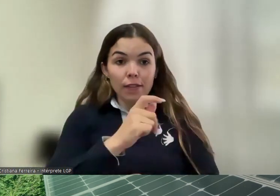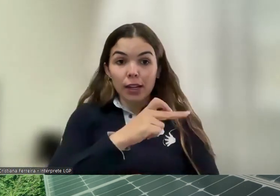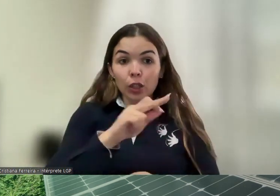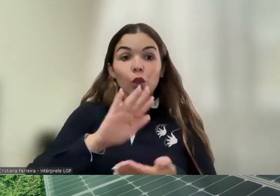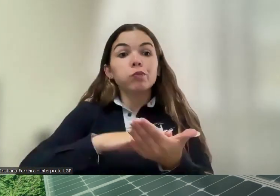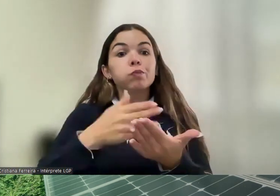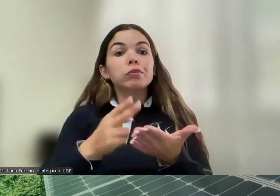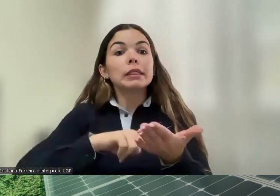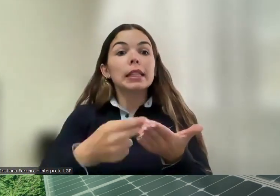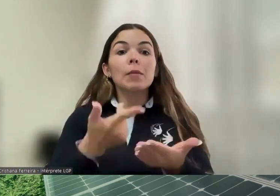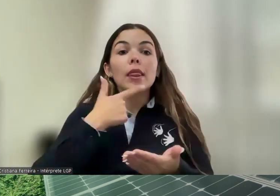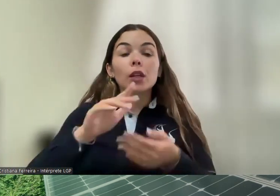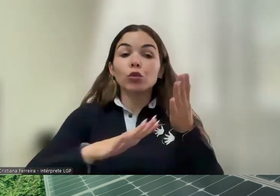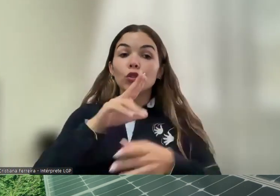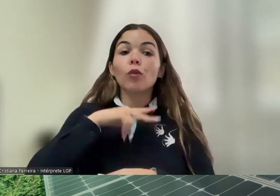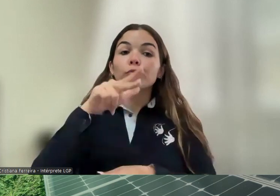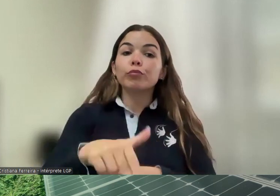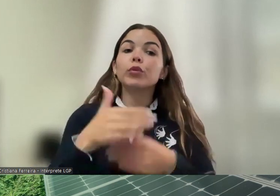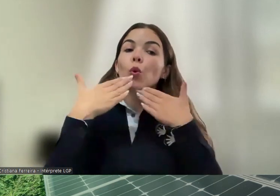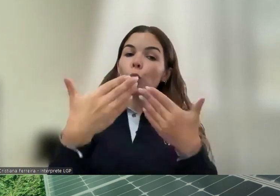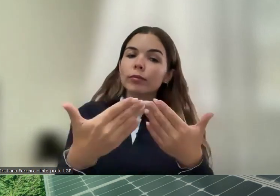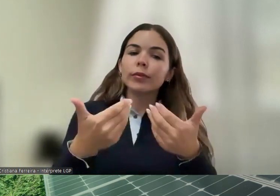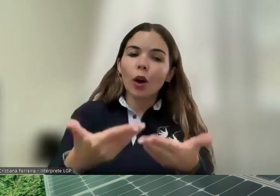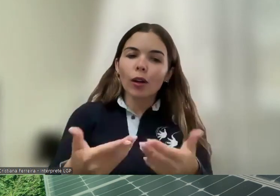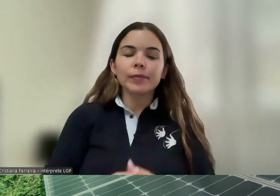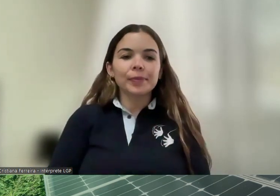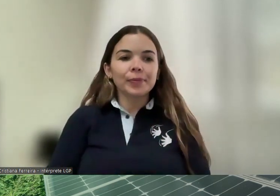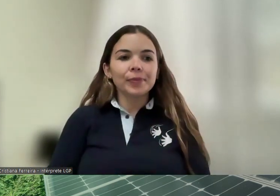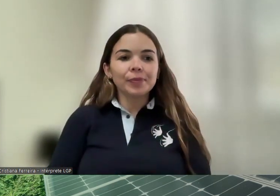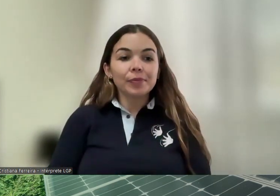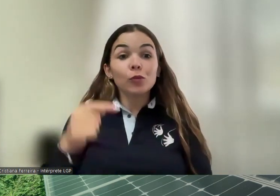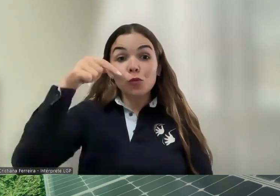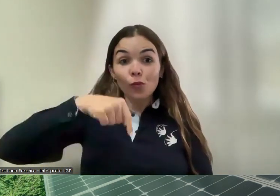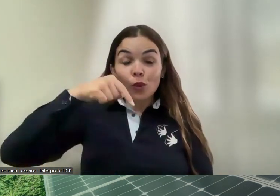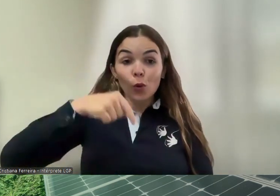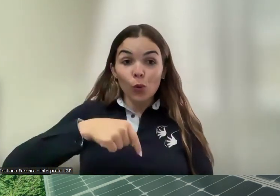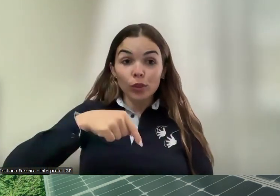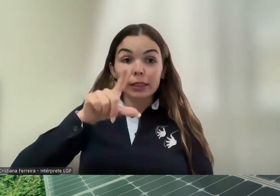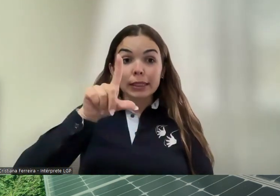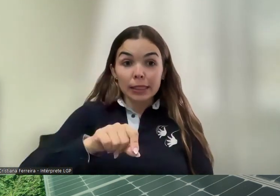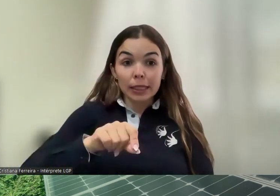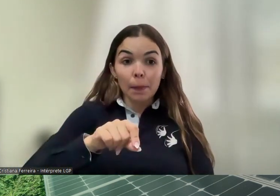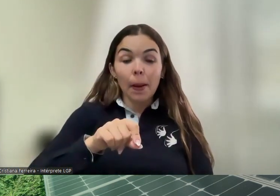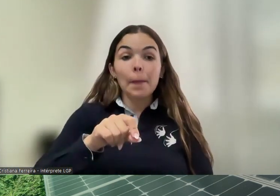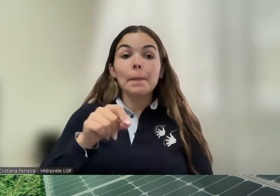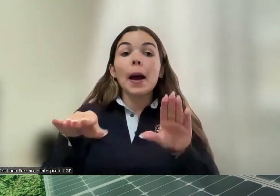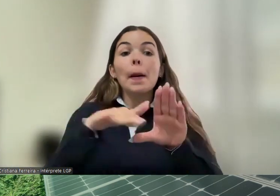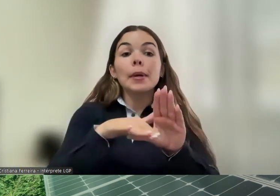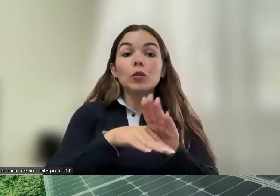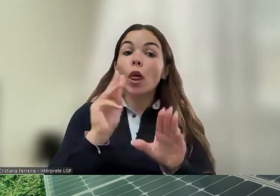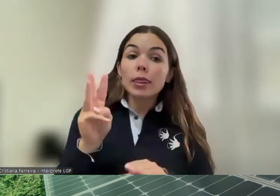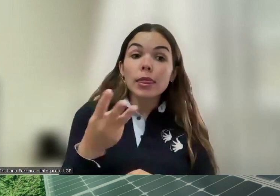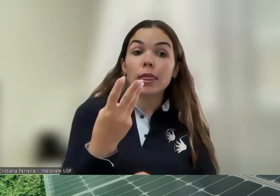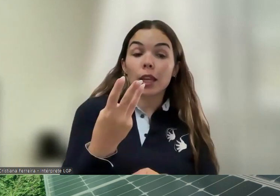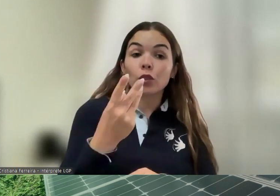Intérpretes de Língua Gestual Portuguesa, a quem agradecemos desde já. Hoje temos a honra de contar com 3 oradores de renome.